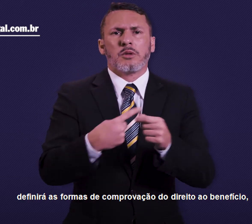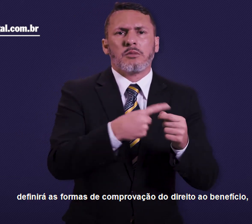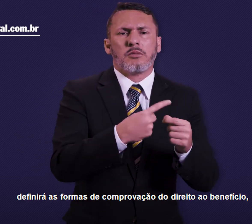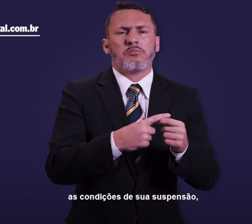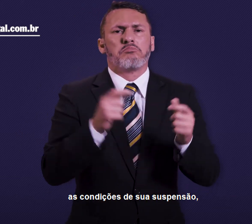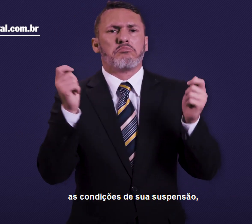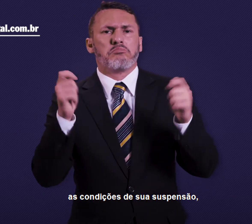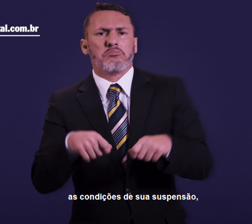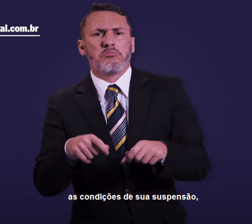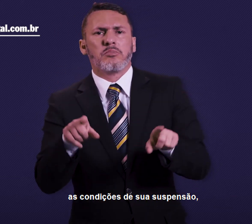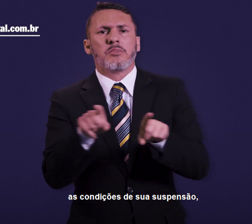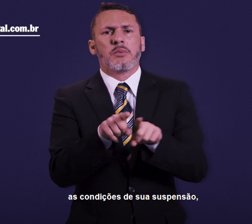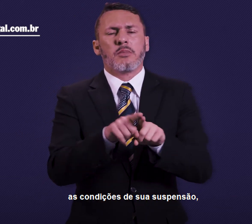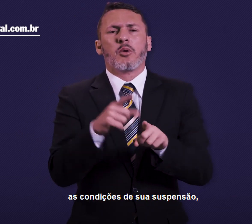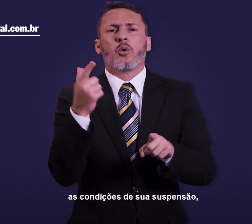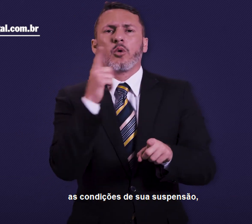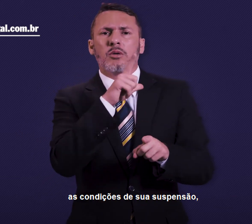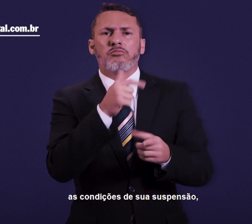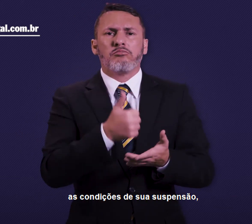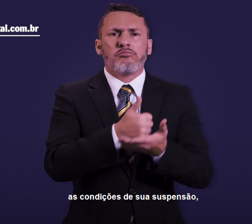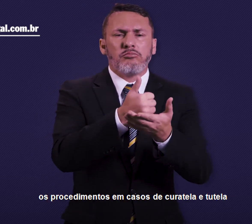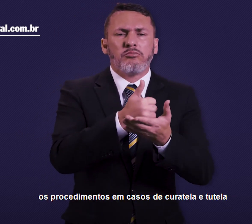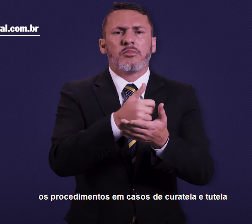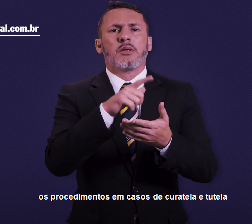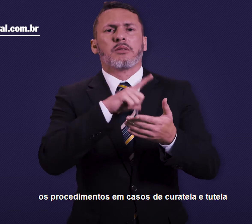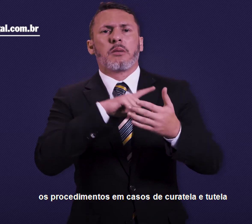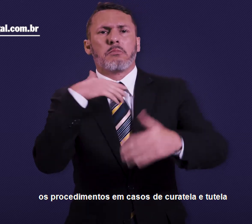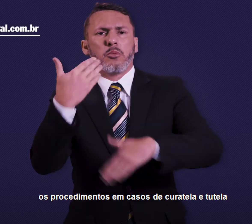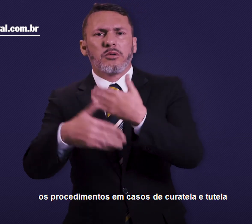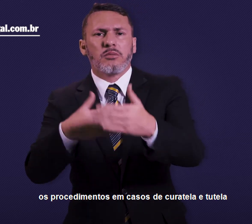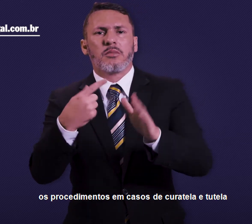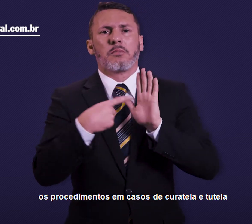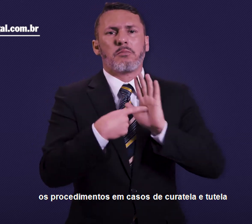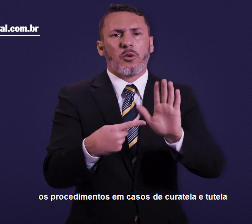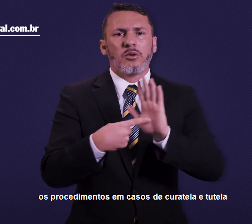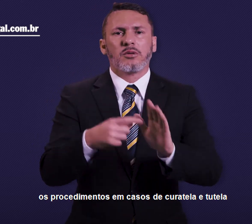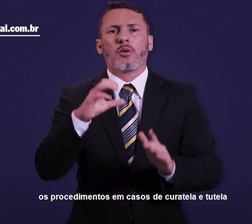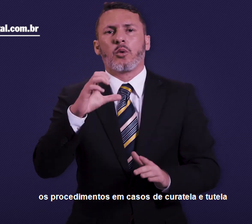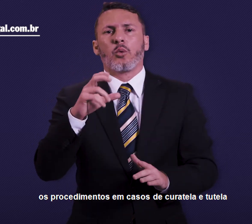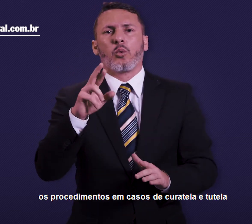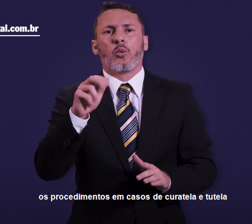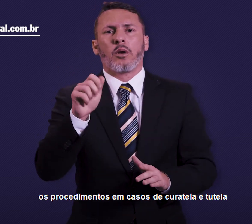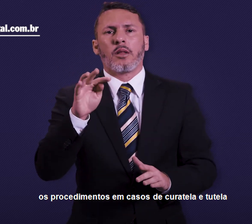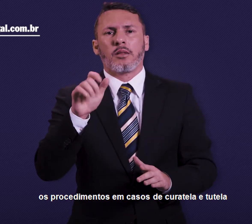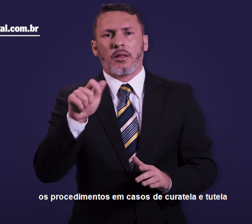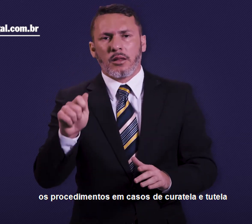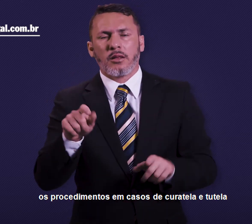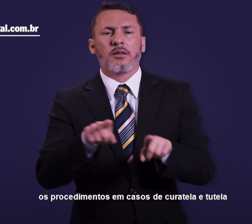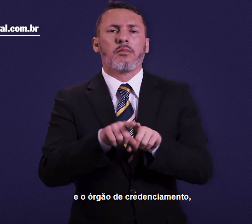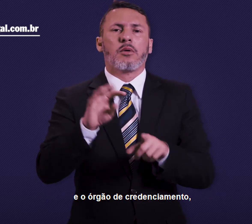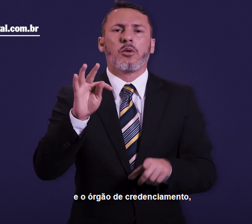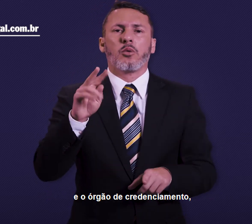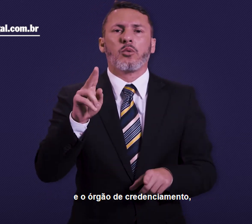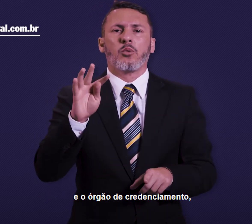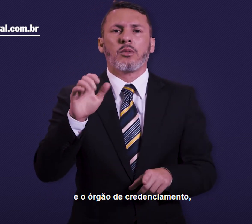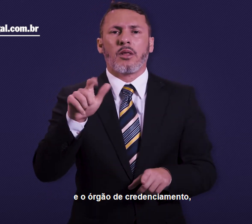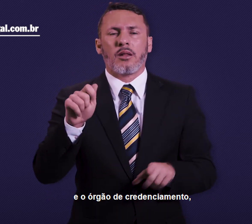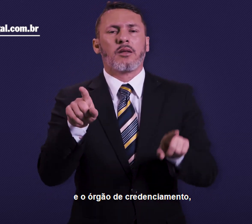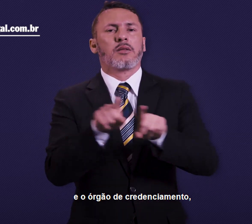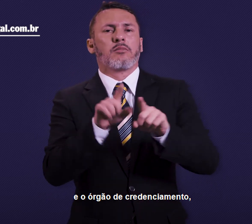benefício, as condições de sua suspensão, os procedimentos em casos de curatela e tutela e o órgão de